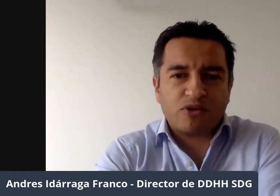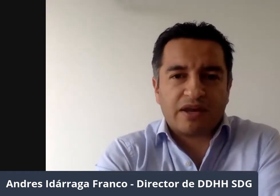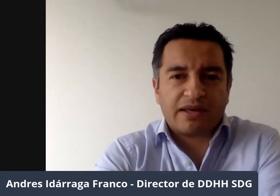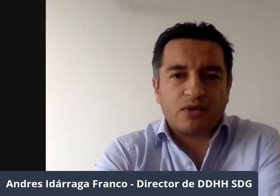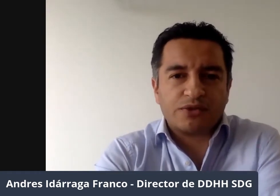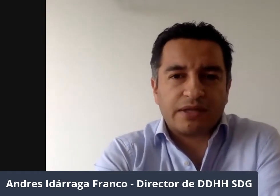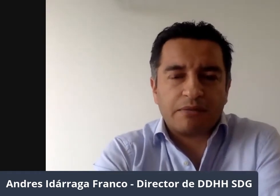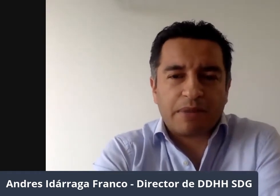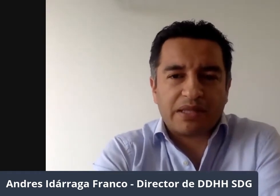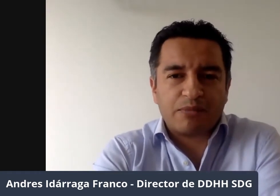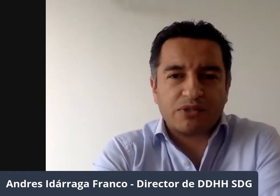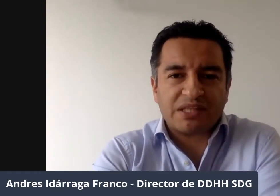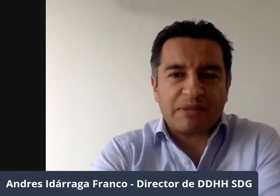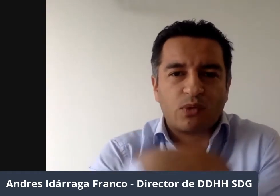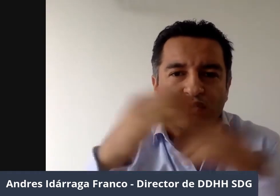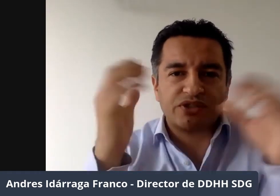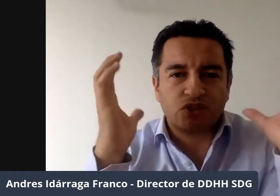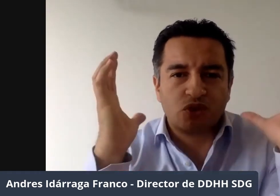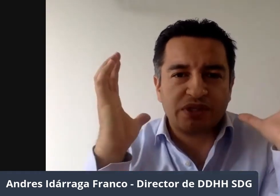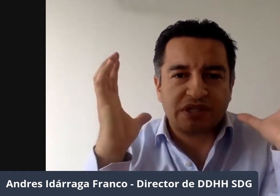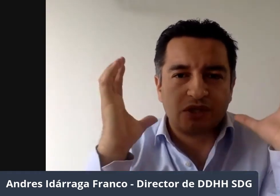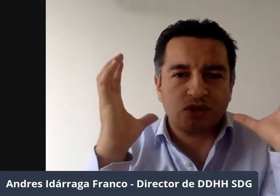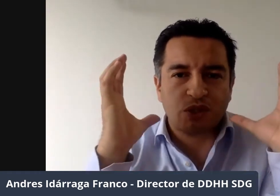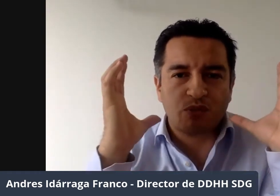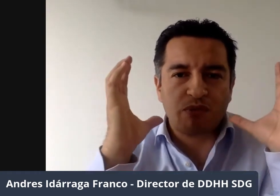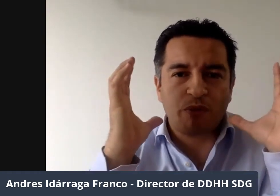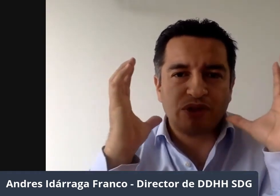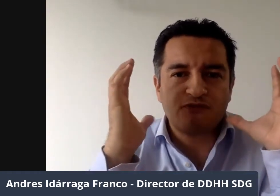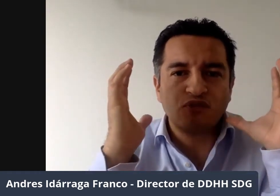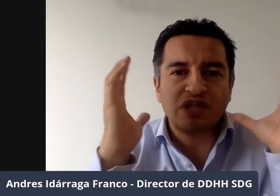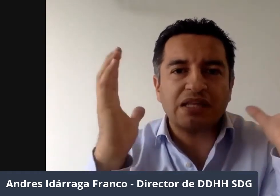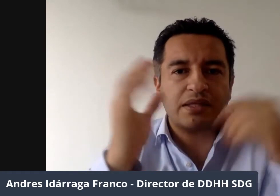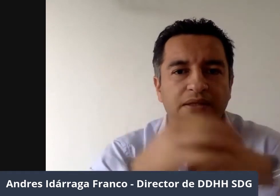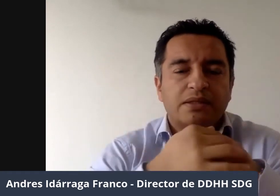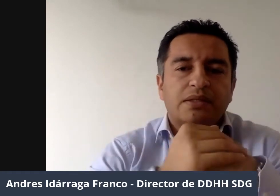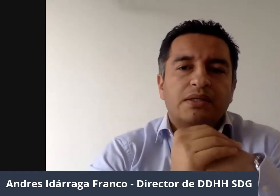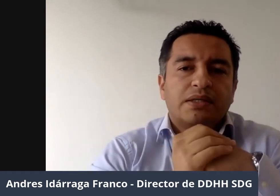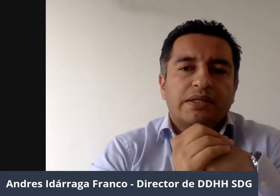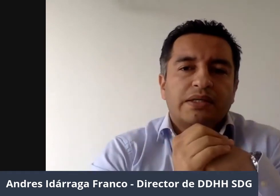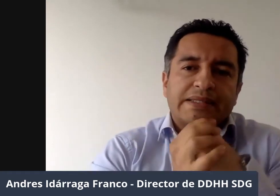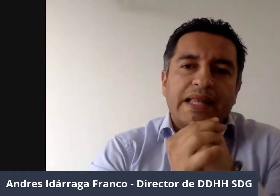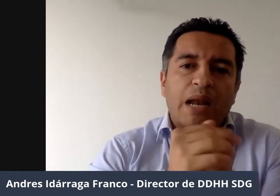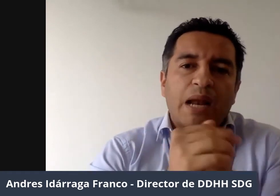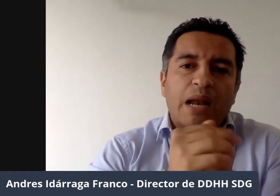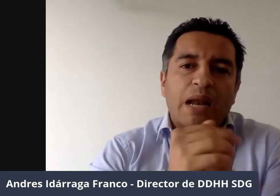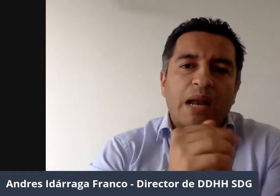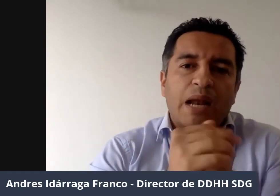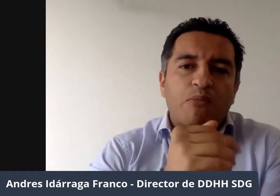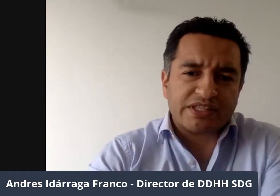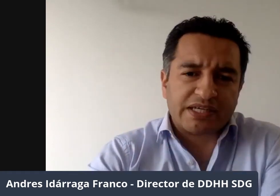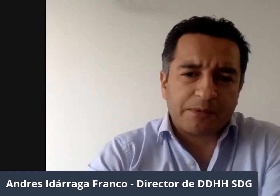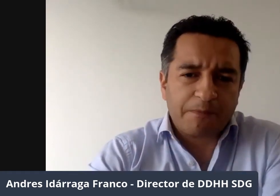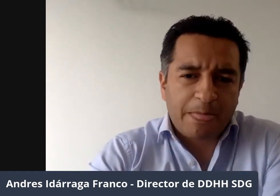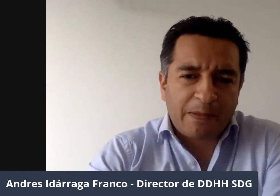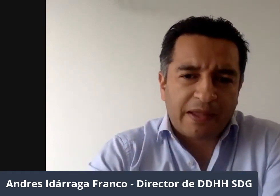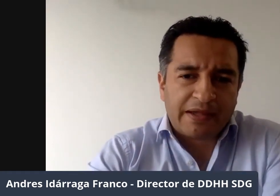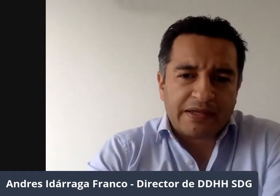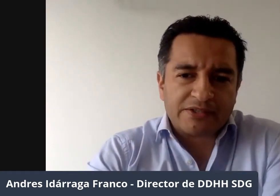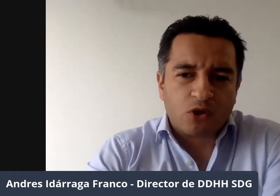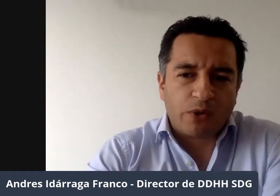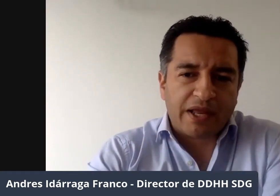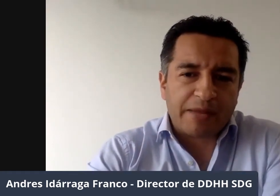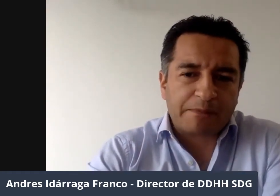en términos de Enrique Dussel partimos desde 1492 como el momento fundante de la modernidad